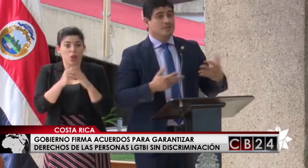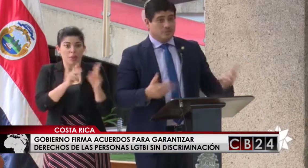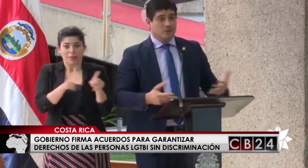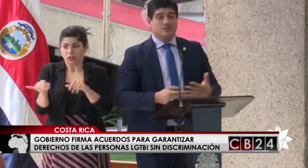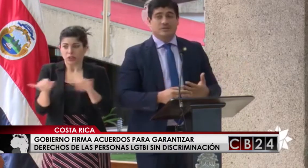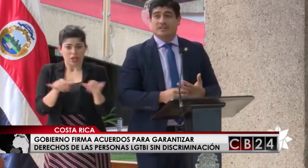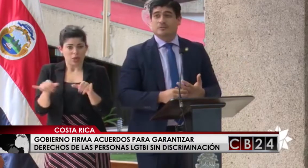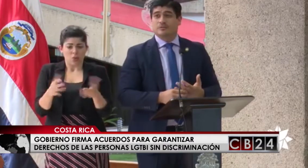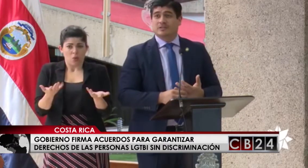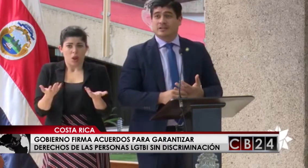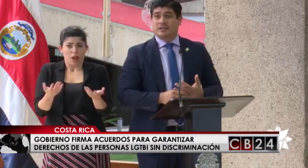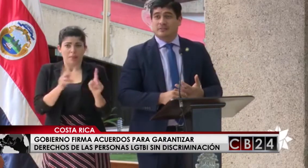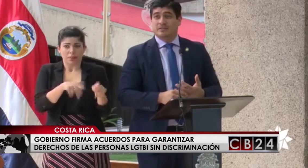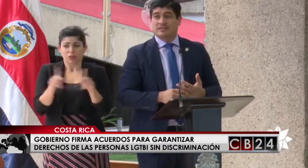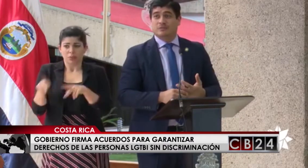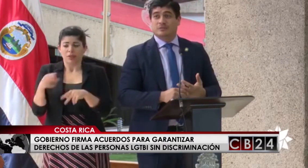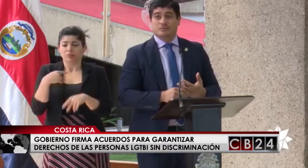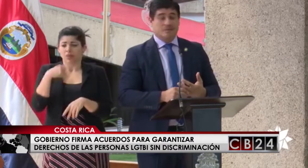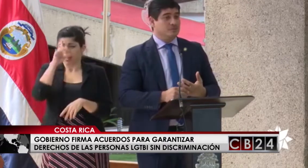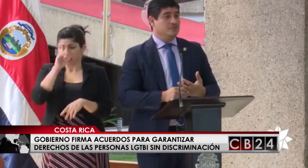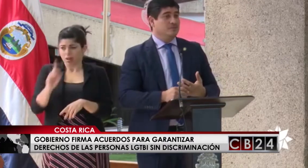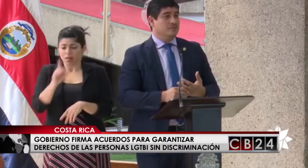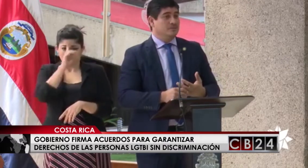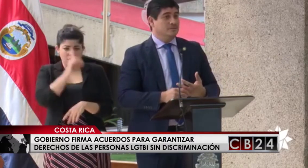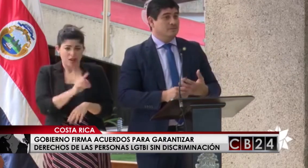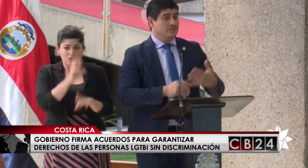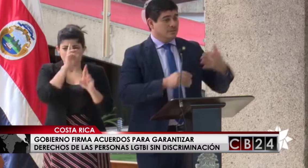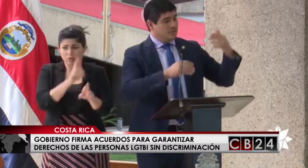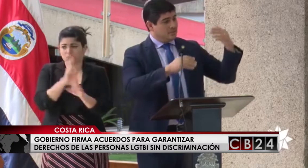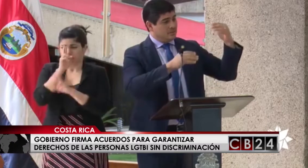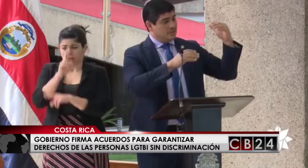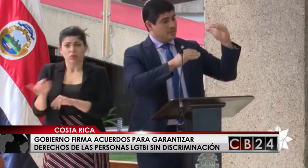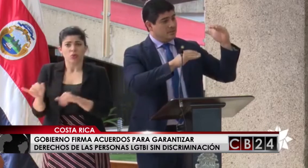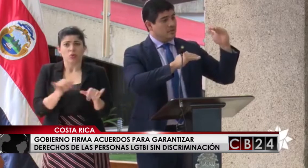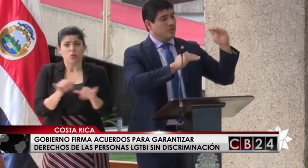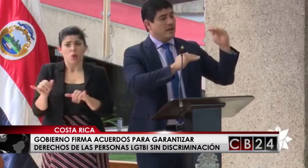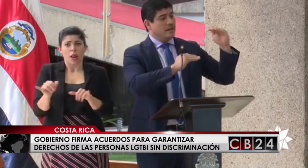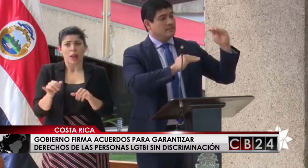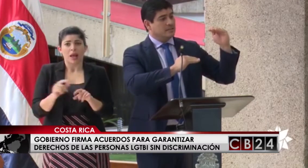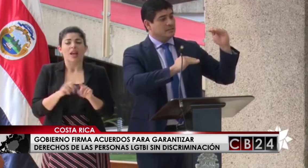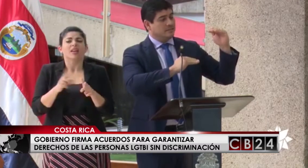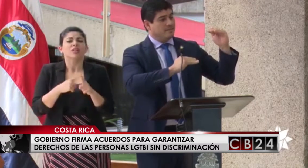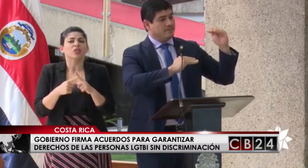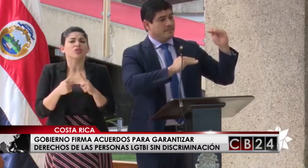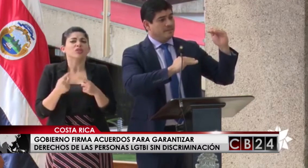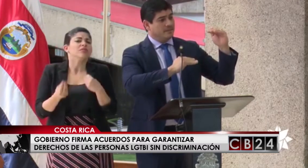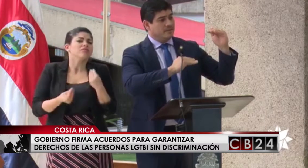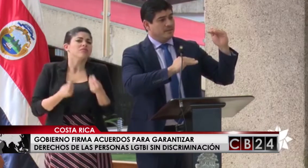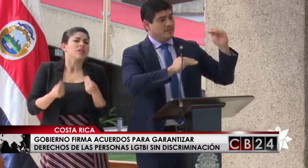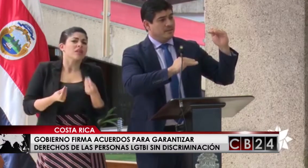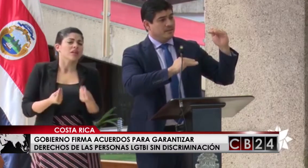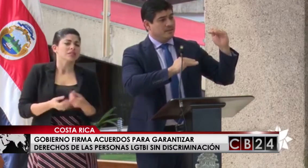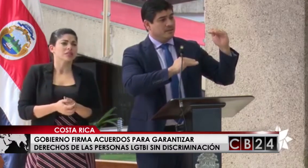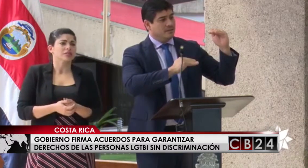todos tenemos dignidad y merecemos respeto y lo que hace